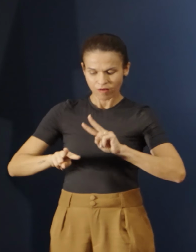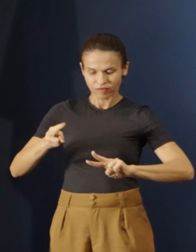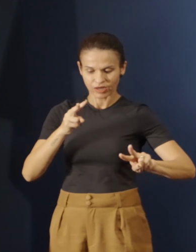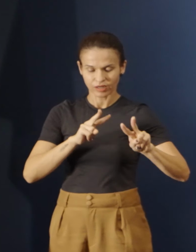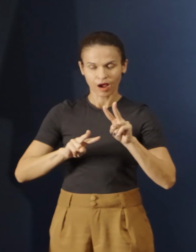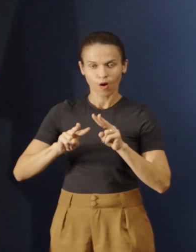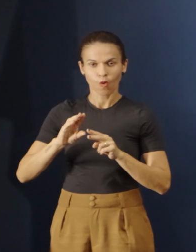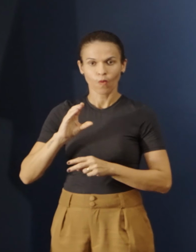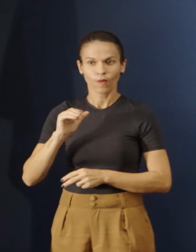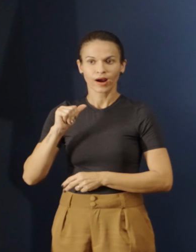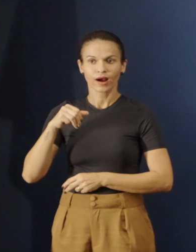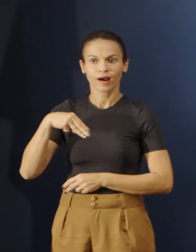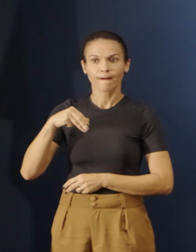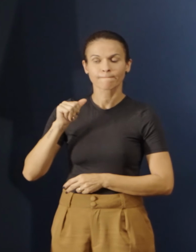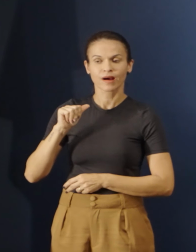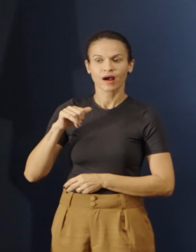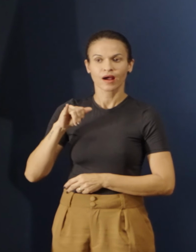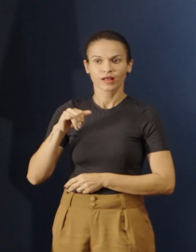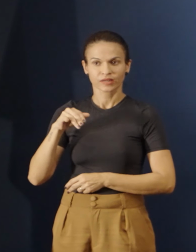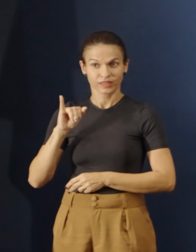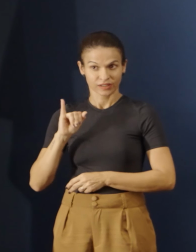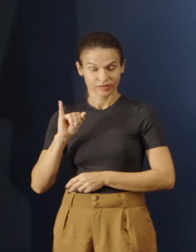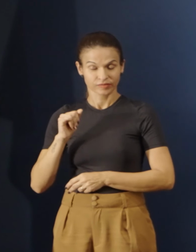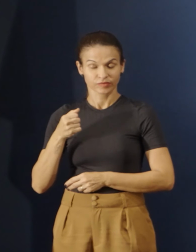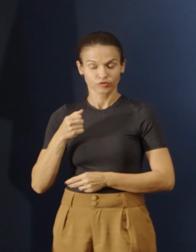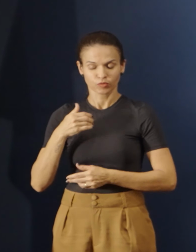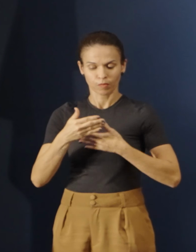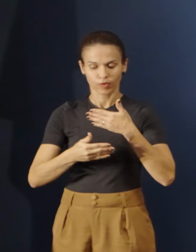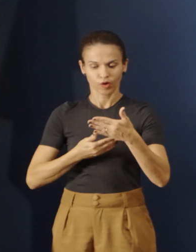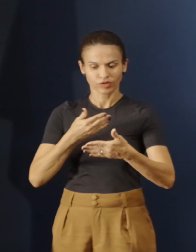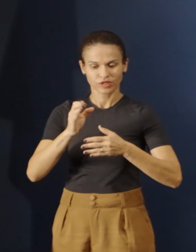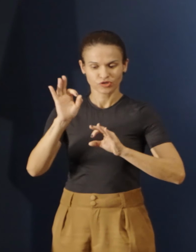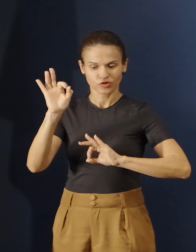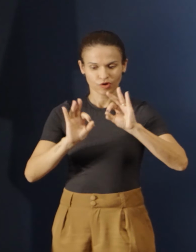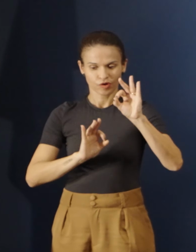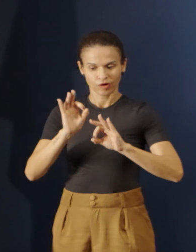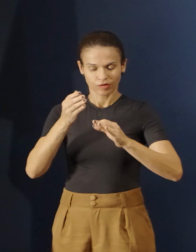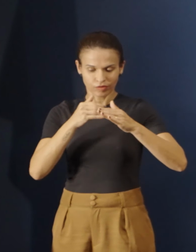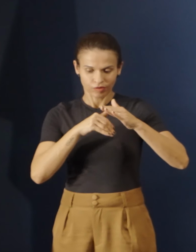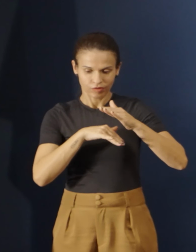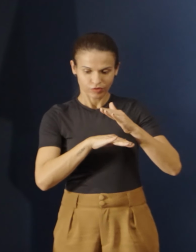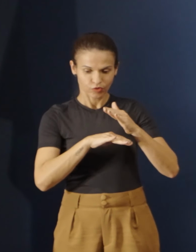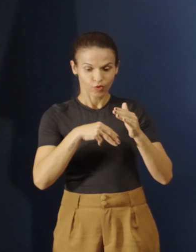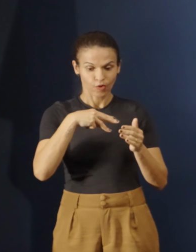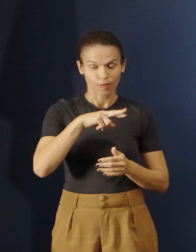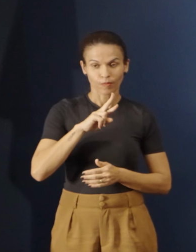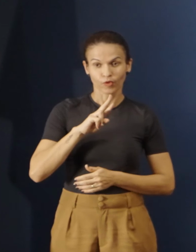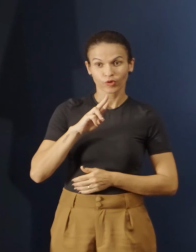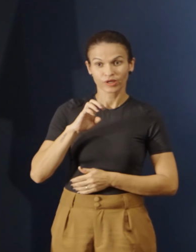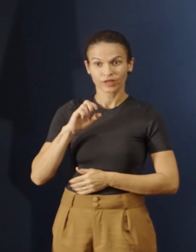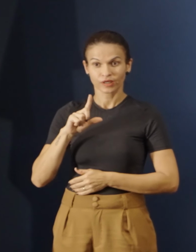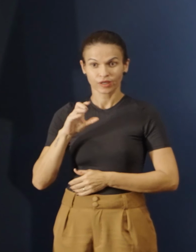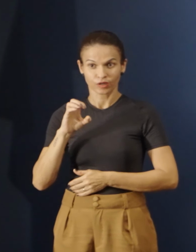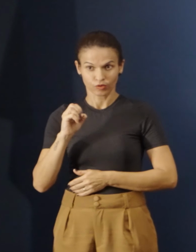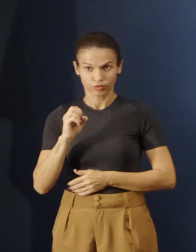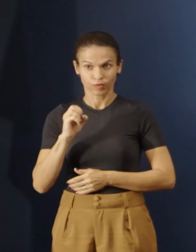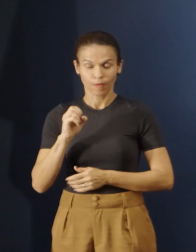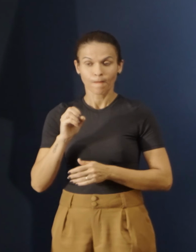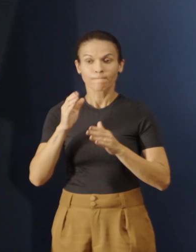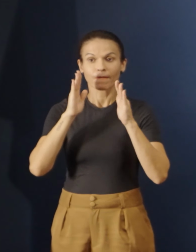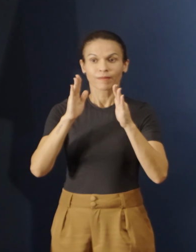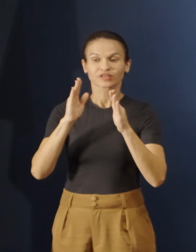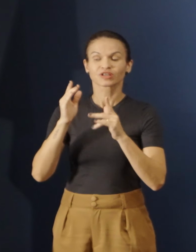quê? Porque quando eu estava no processo de organização, então o arquivo do Murilo Mendes, uma parte dele está em Juiz de Fora, no